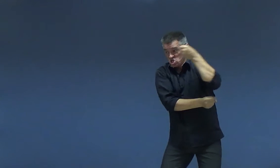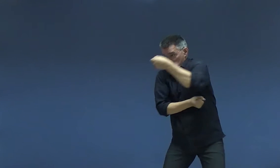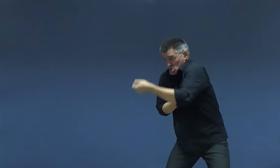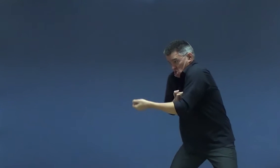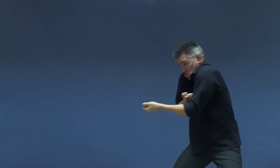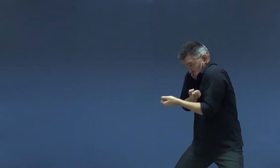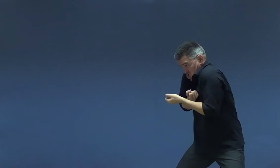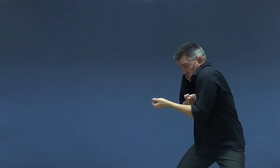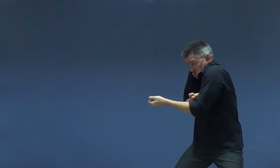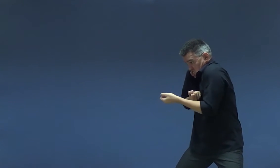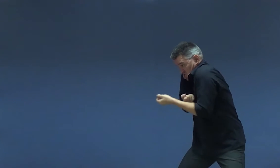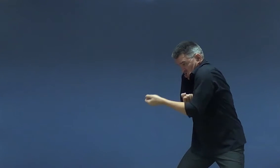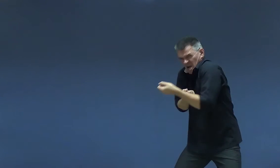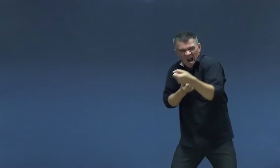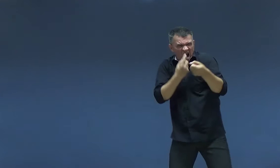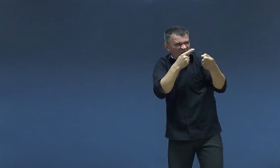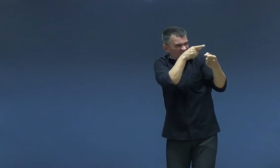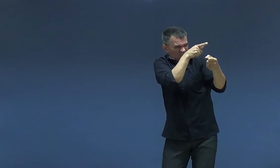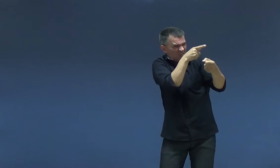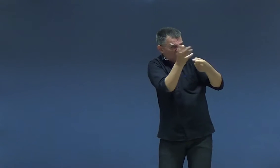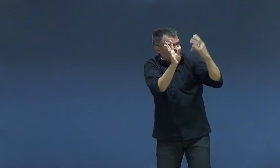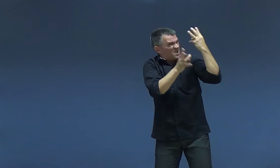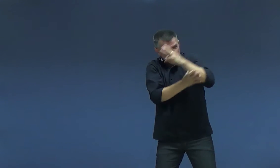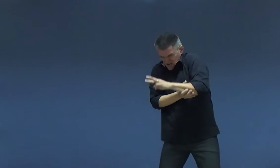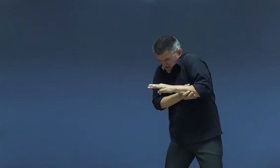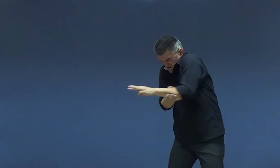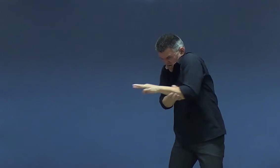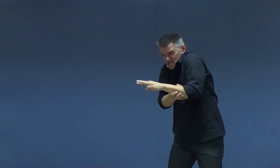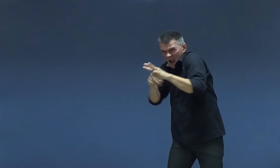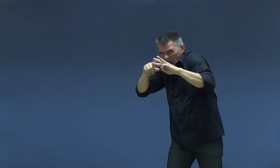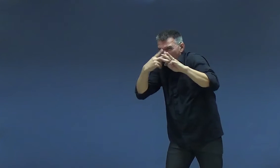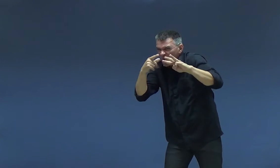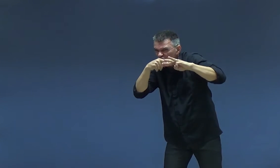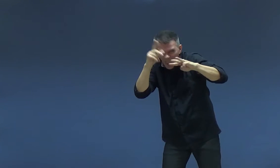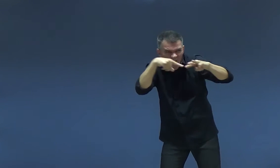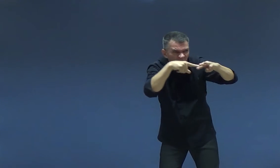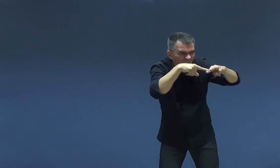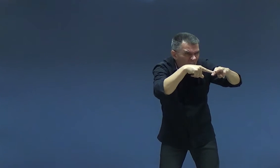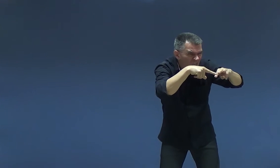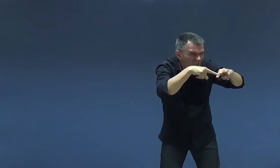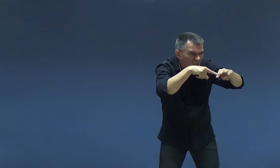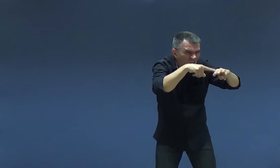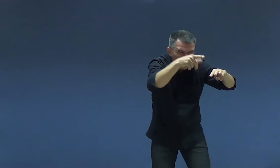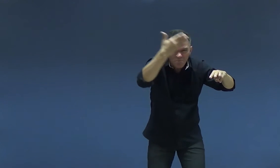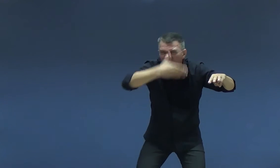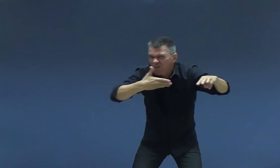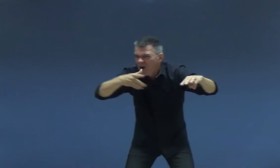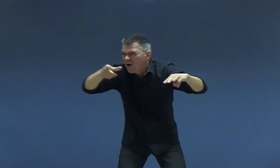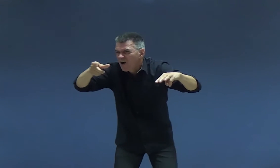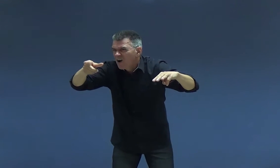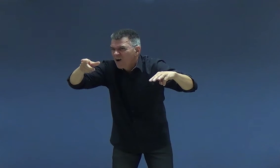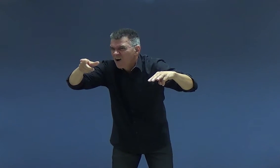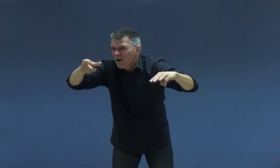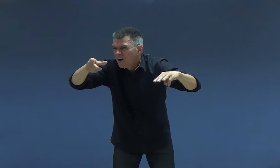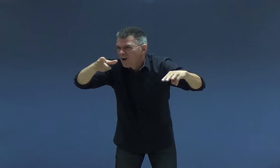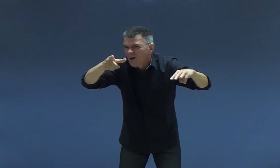está segurando esse tridente para ficar tentando a nossa vida. É isso mesmo, ele ficou lá. É isso? É? Você viu